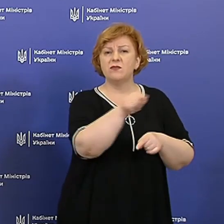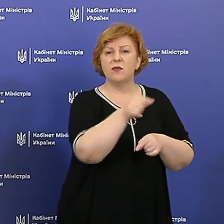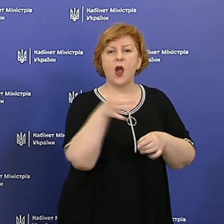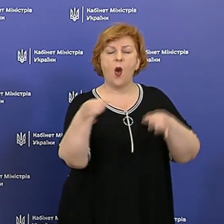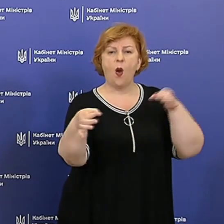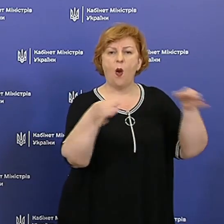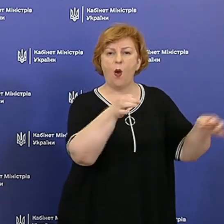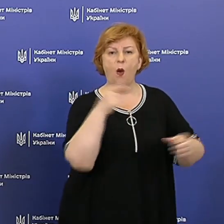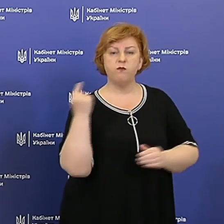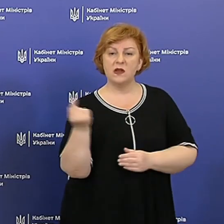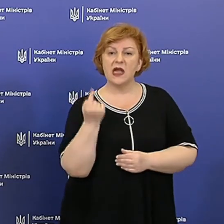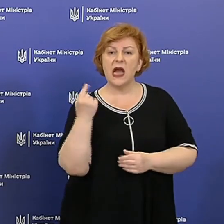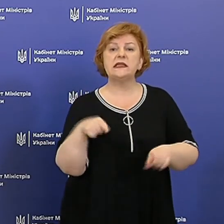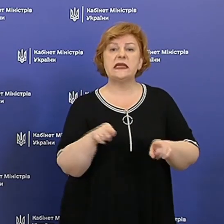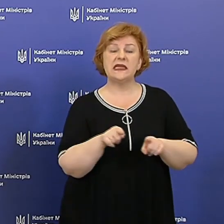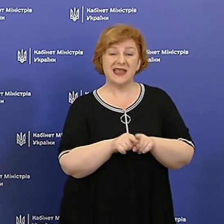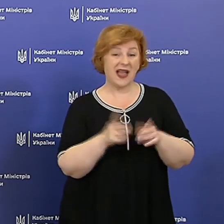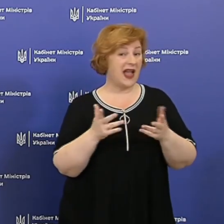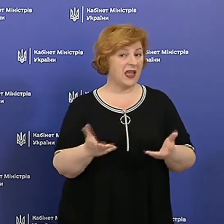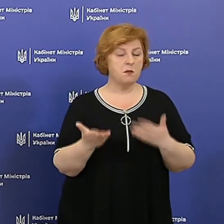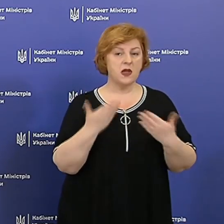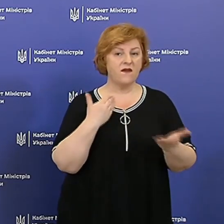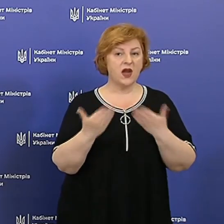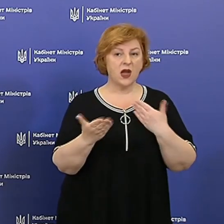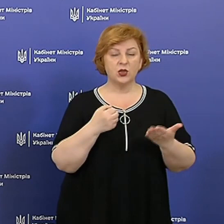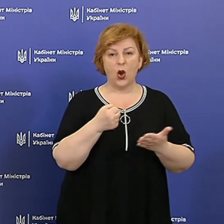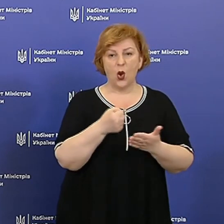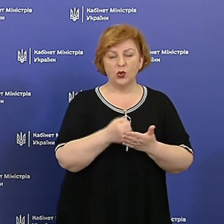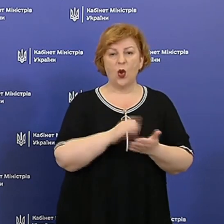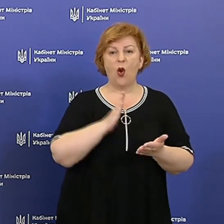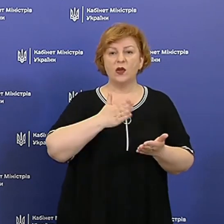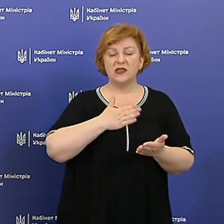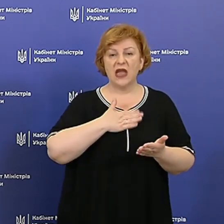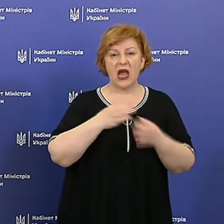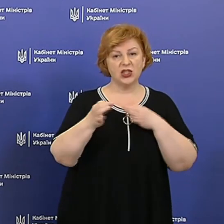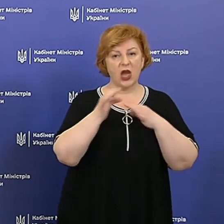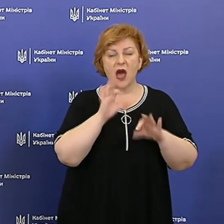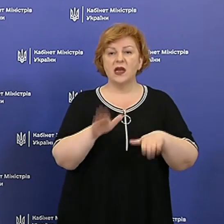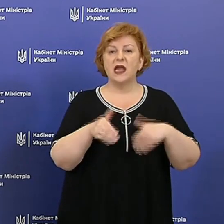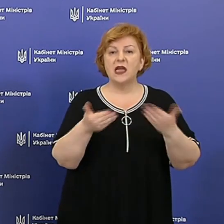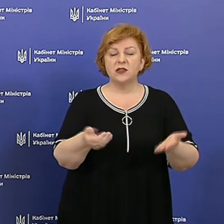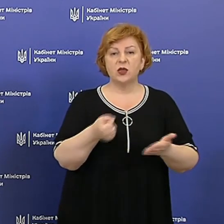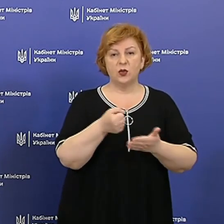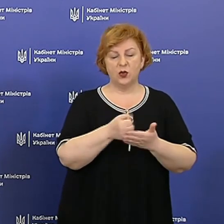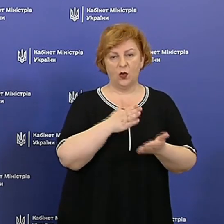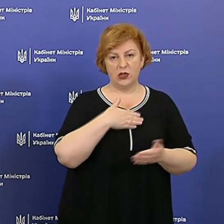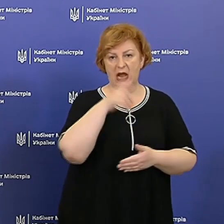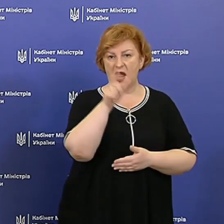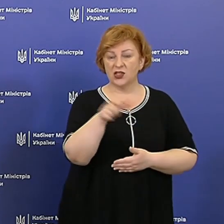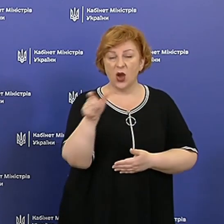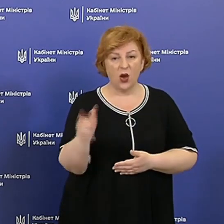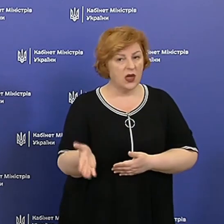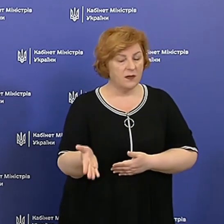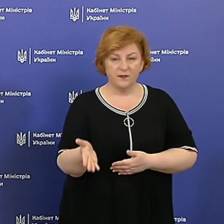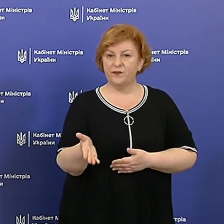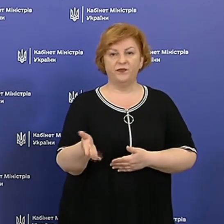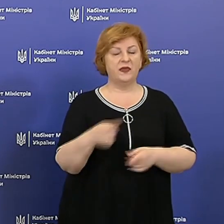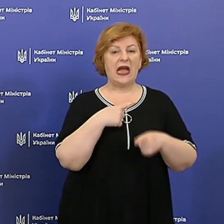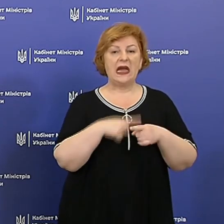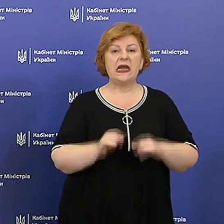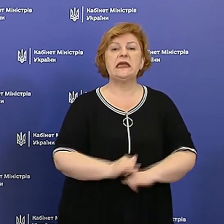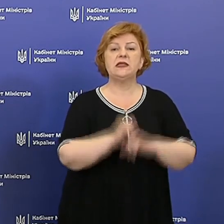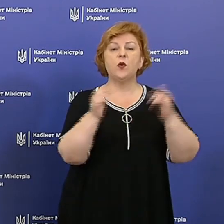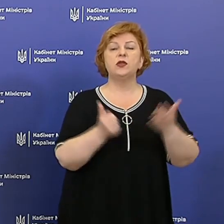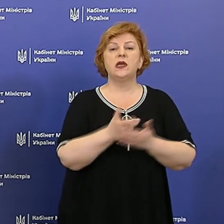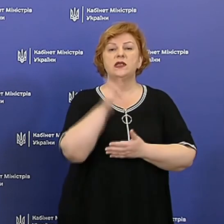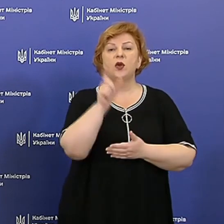з таким відношенням до наших рекомендацій, наших громадян, різке зростання кількості